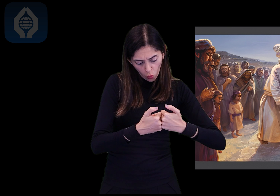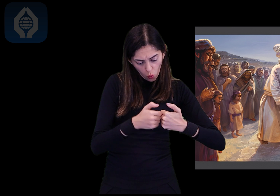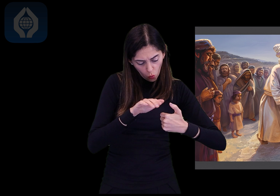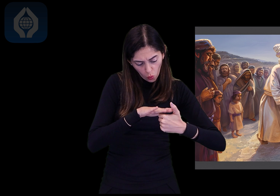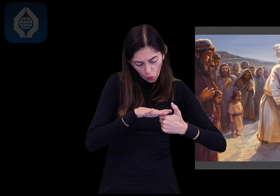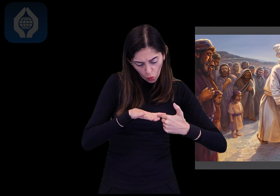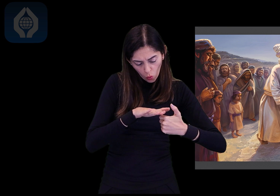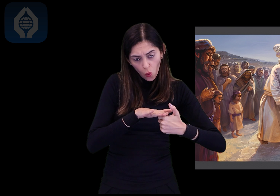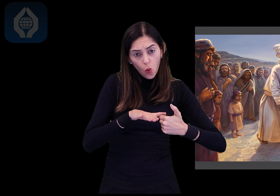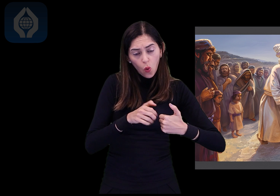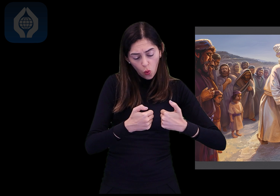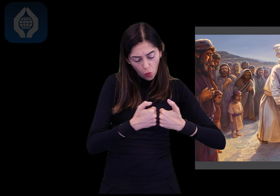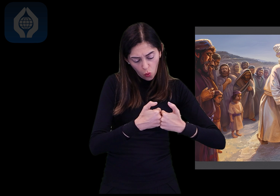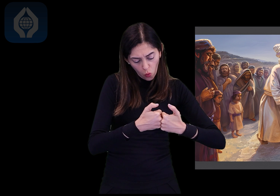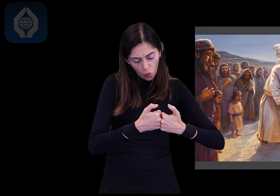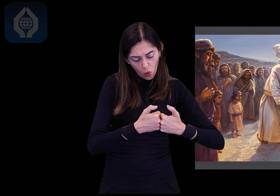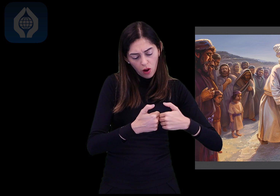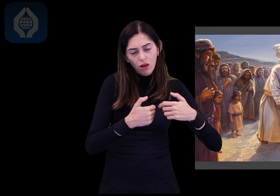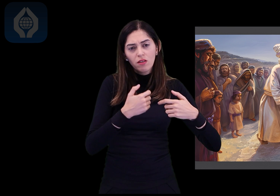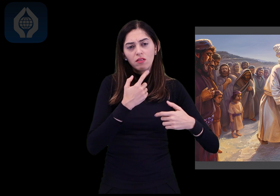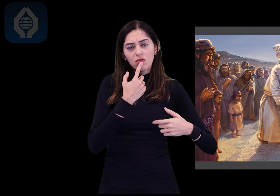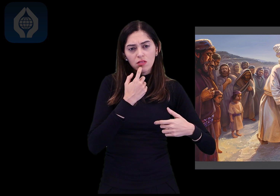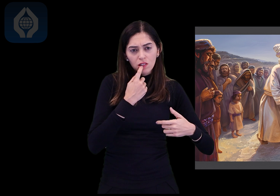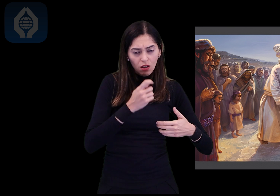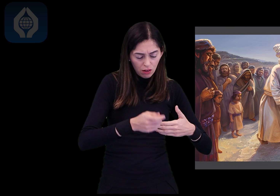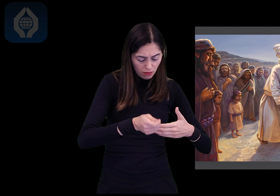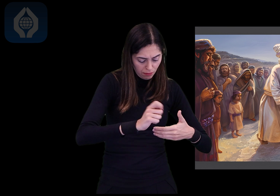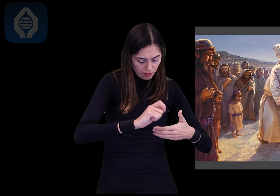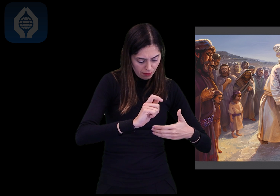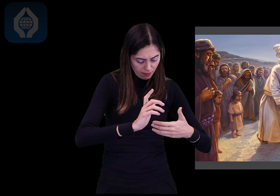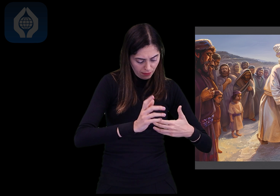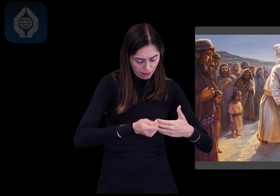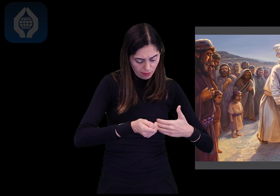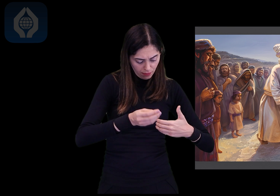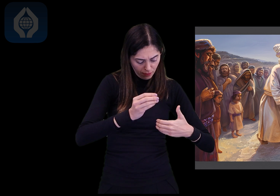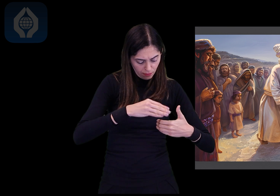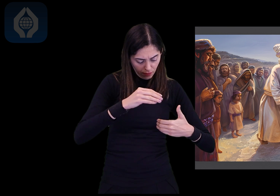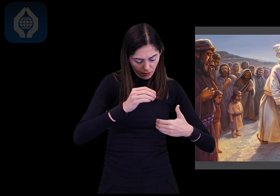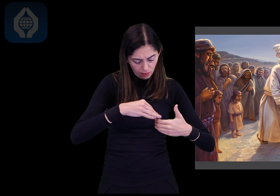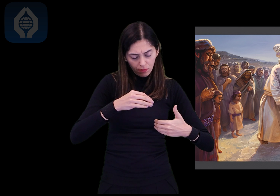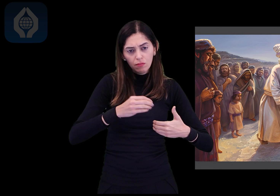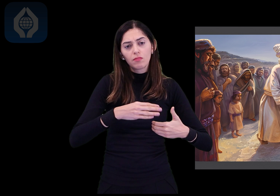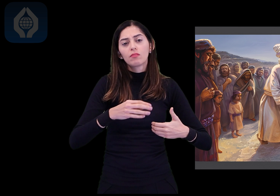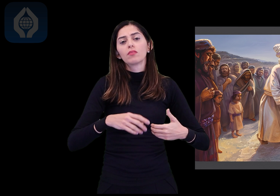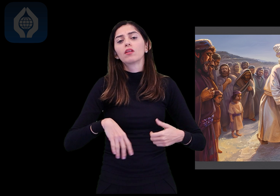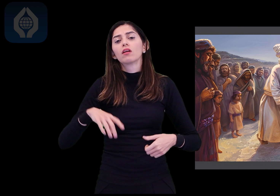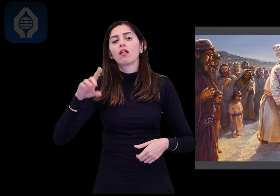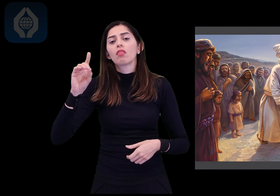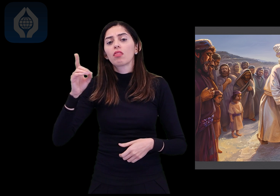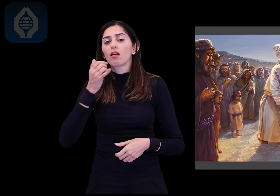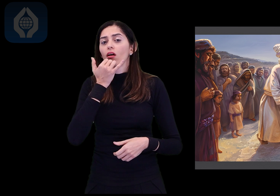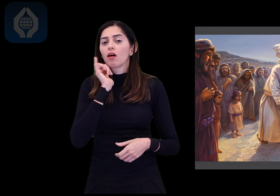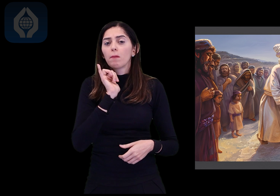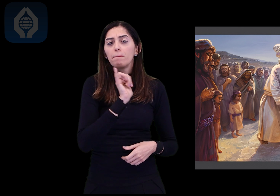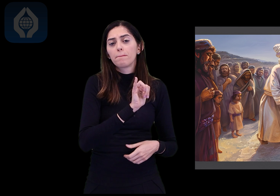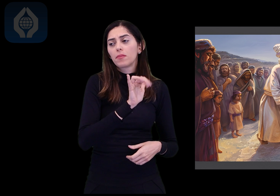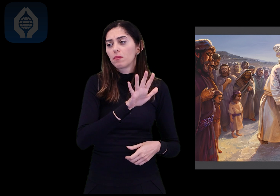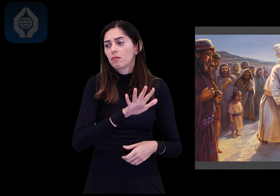Deus prometeu que, se tudo fosse feito conforme o que tinha dito a Moisés, ele perdoaria os pecados que Israel cometera durante o